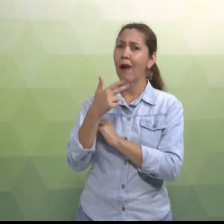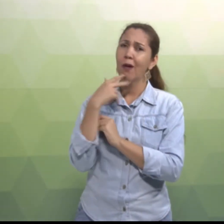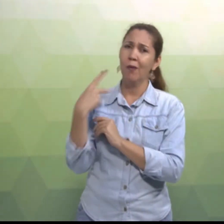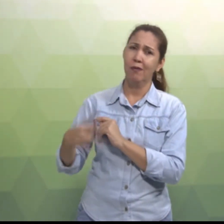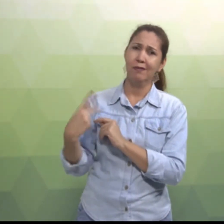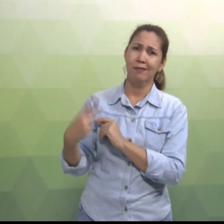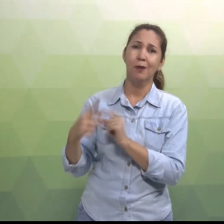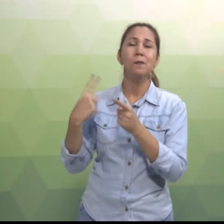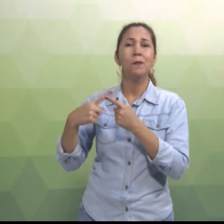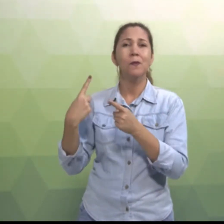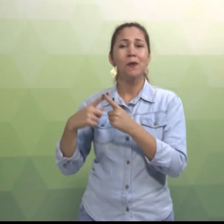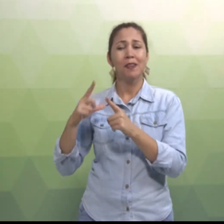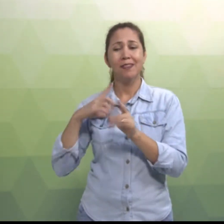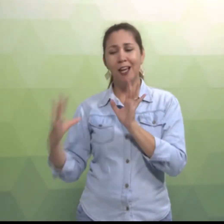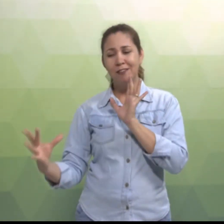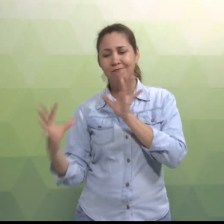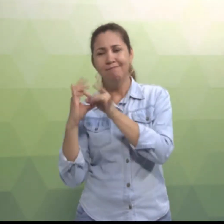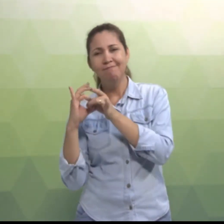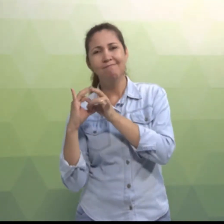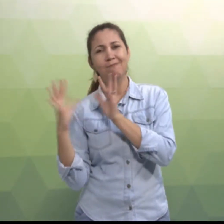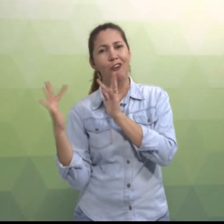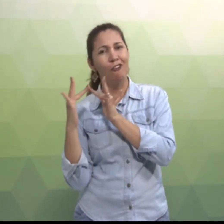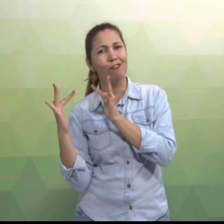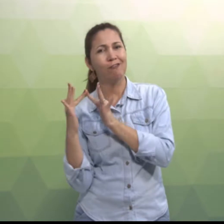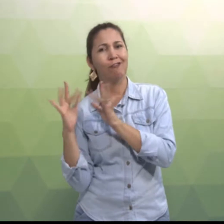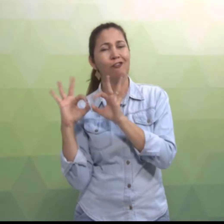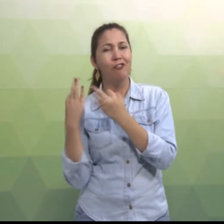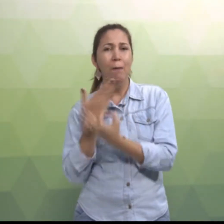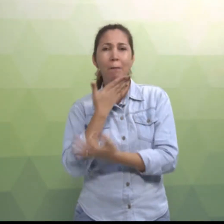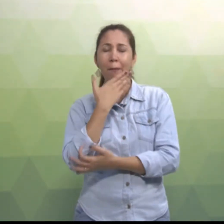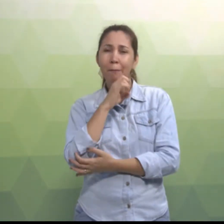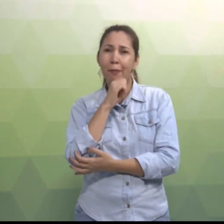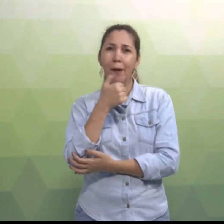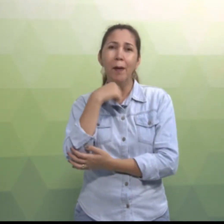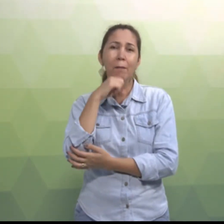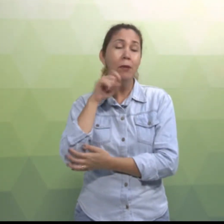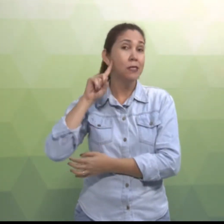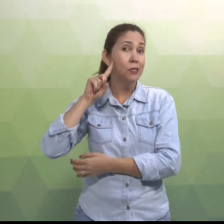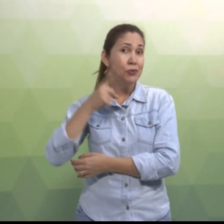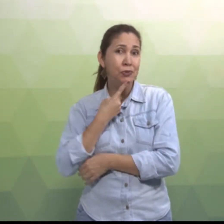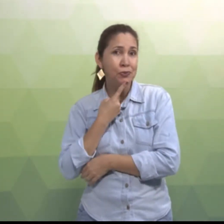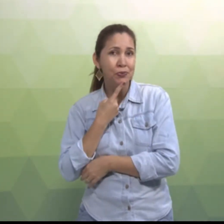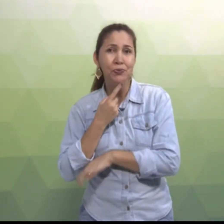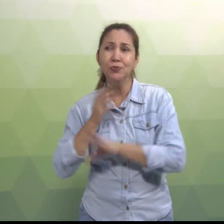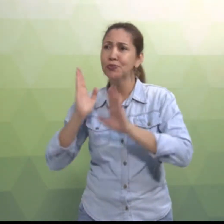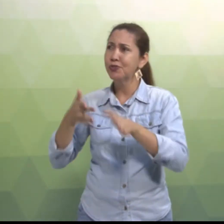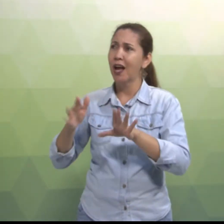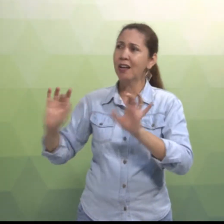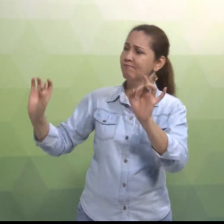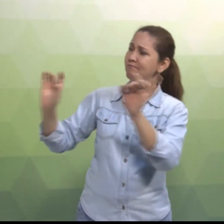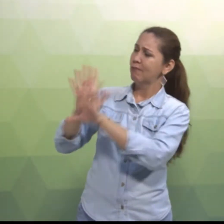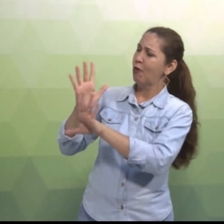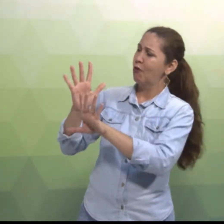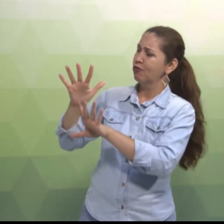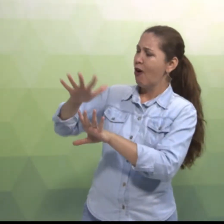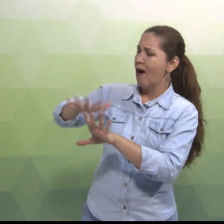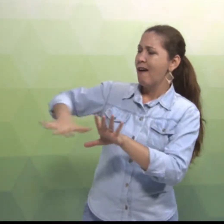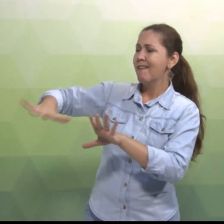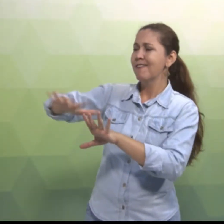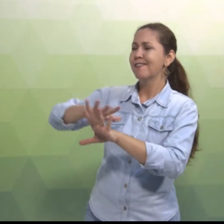uma língua, já tem o contato com seus pais que são surdos, então ele já tem uma língua efetivada, ele